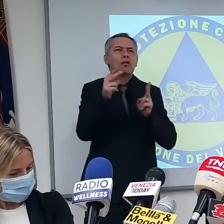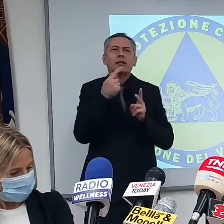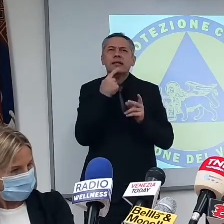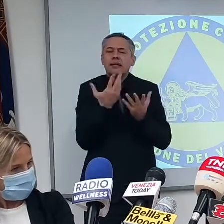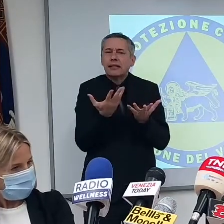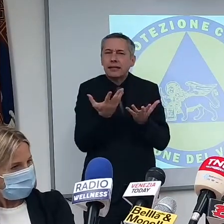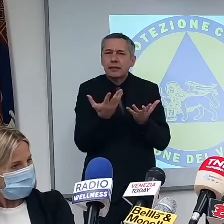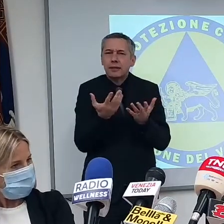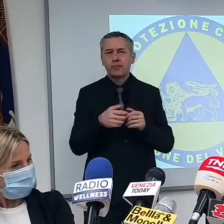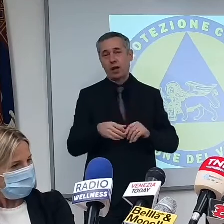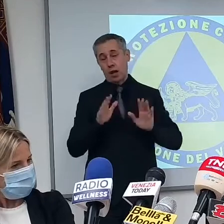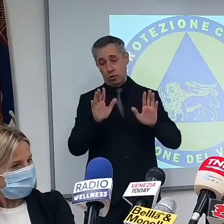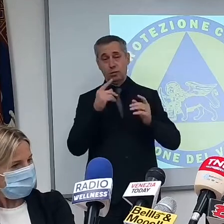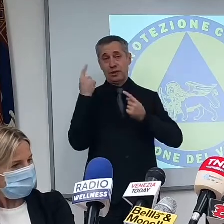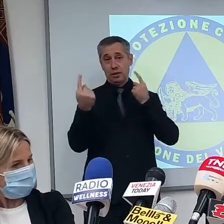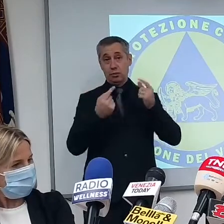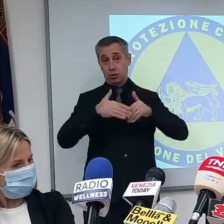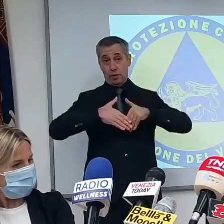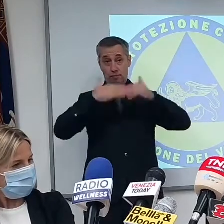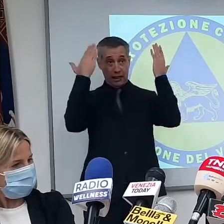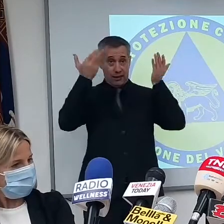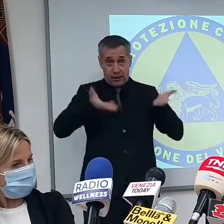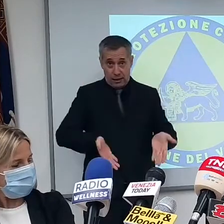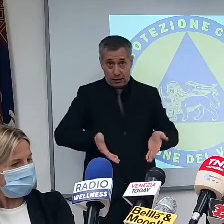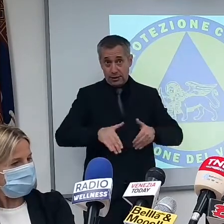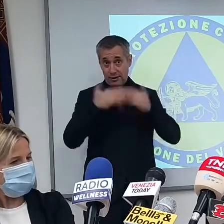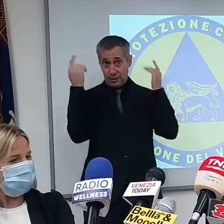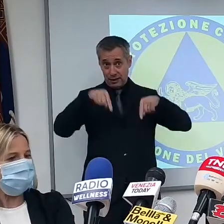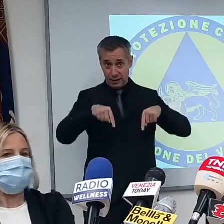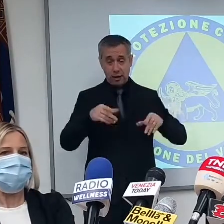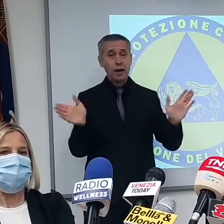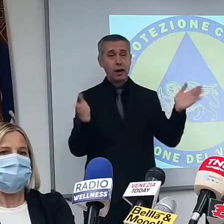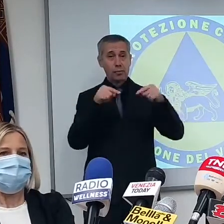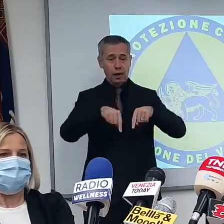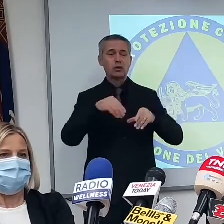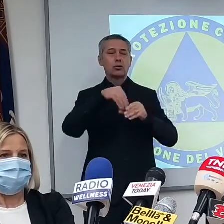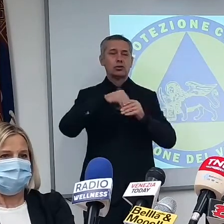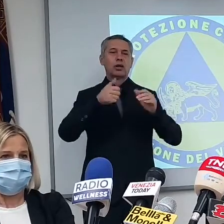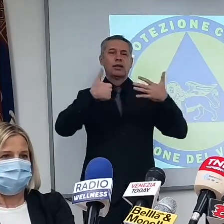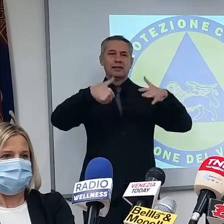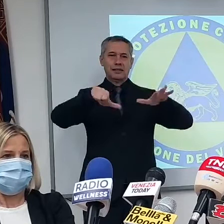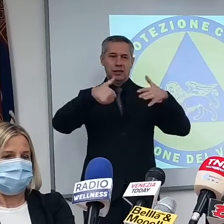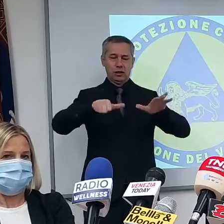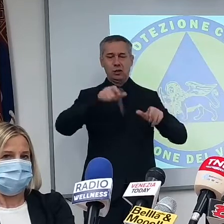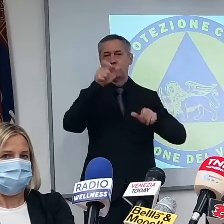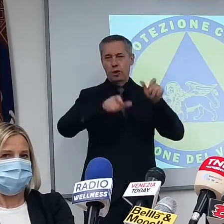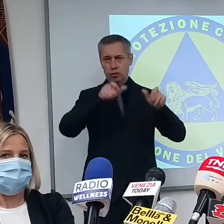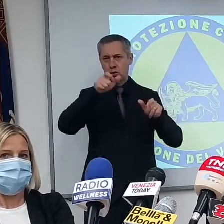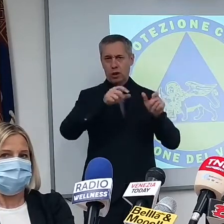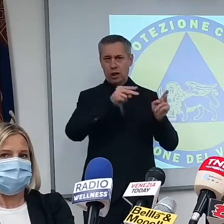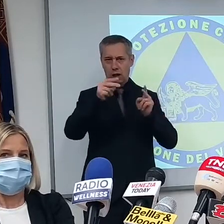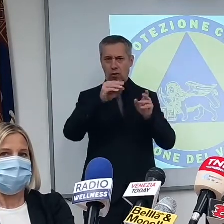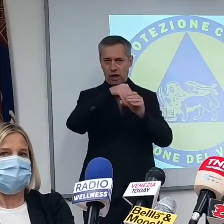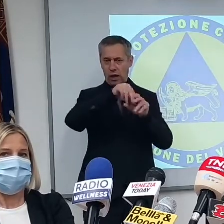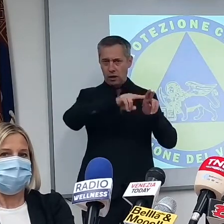Ecco, la fotografia di questa mattina è che nel nostro reparto ci sono 16 pazienti ricoverati, di